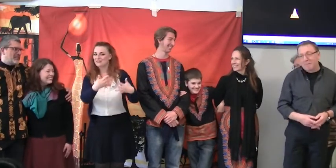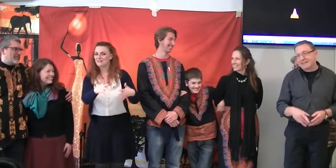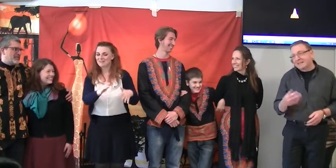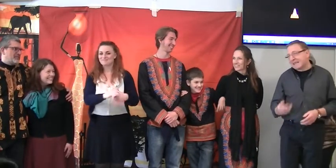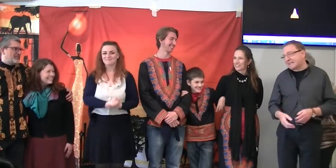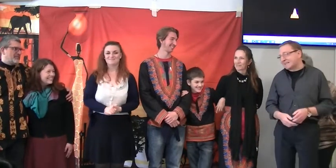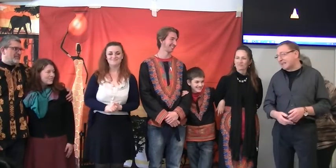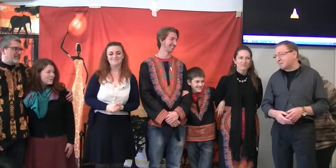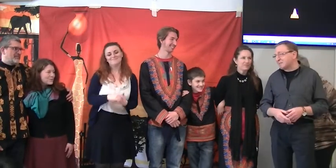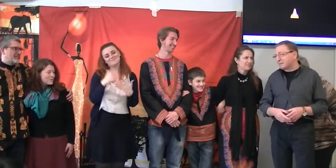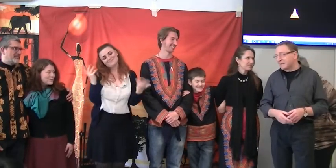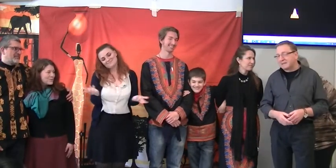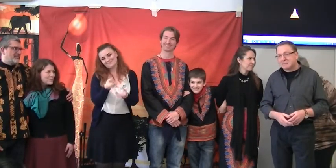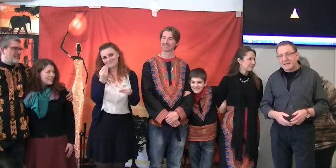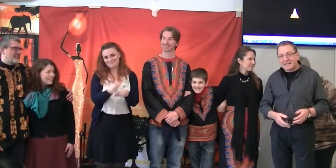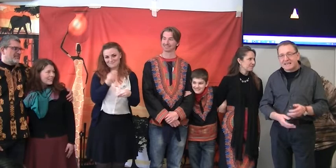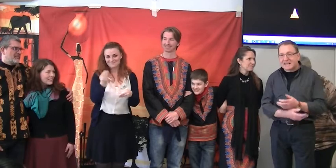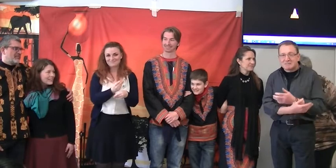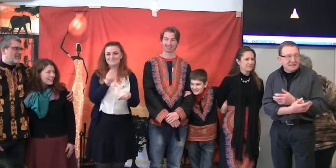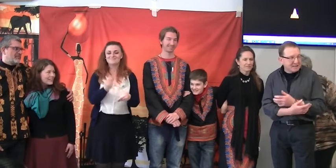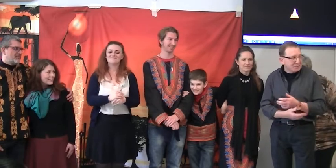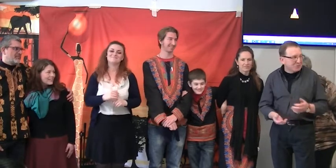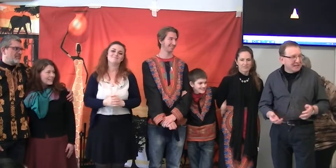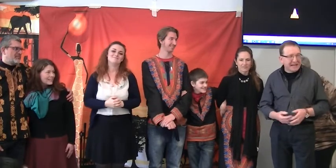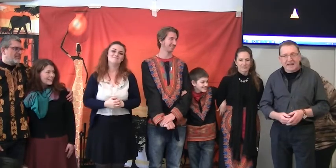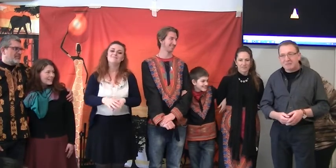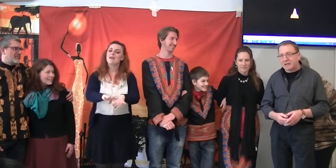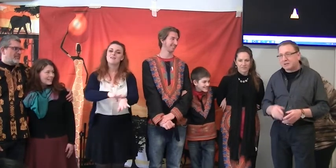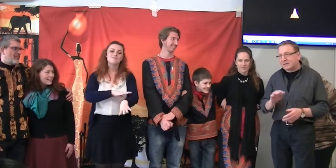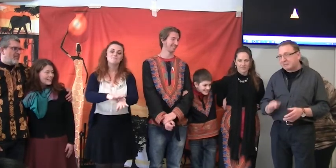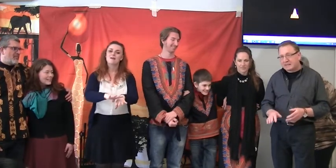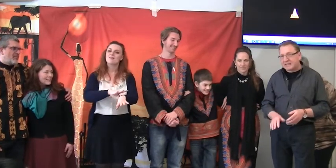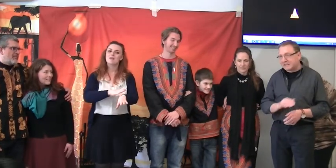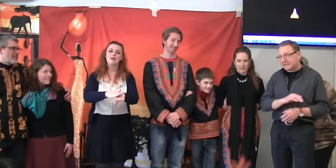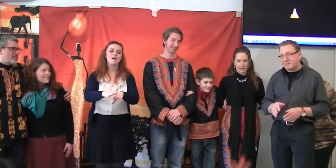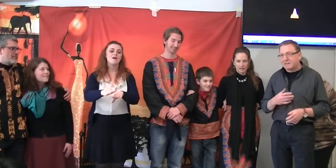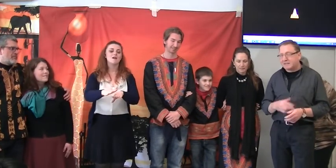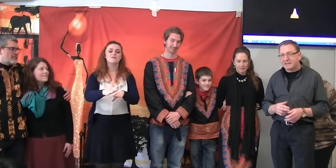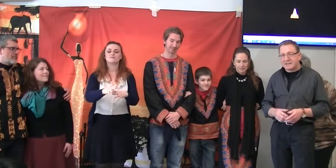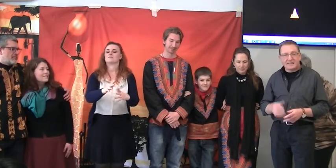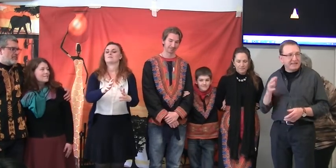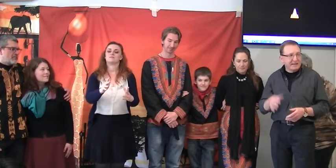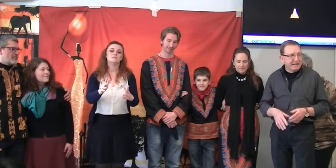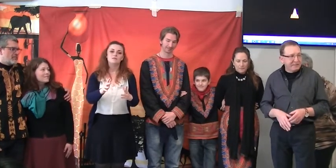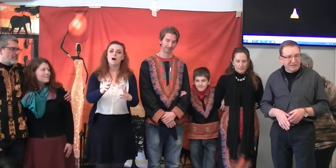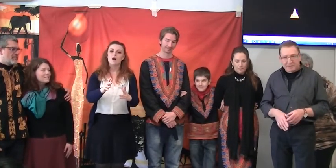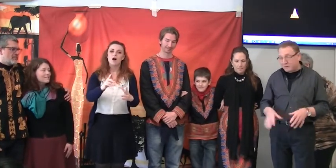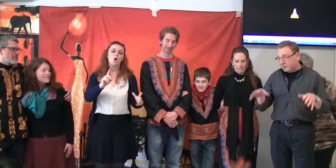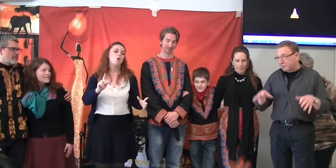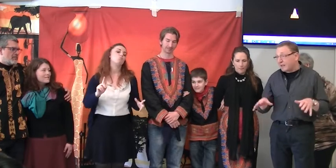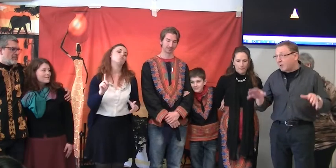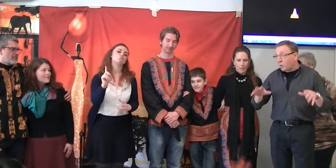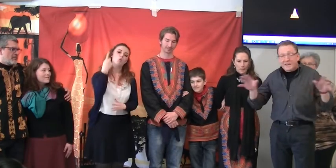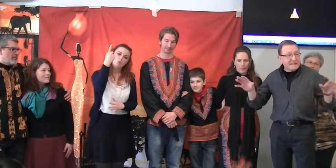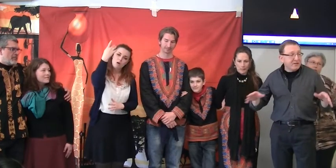No, a parte gli scherzi, è stata un'esperienza realmente unica che ha cambiato radicalmente la mia vita di credente e la mia vita di